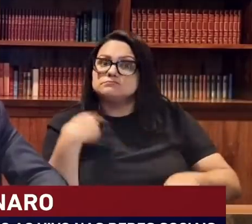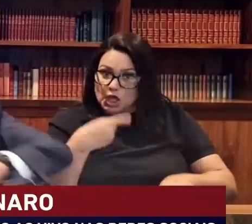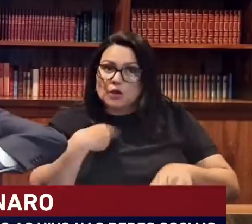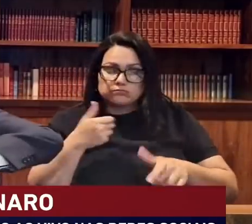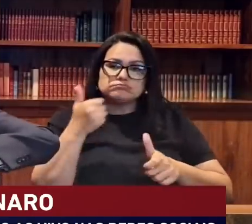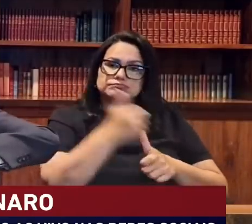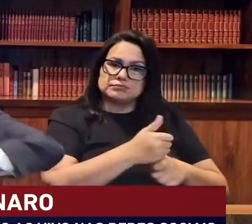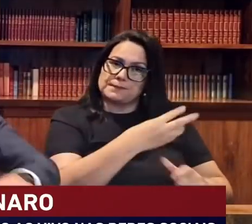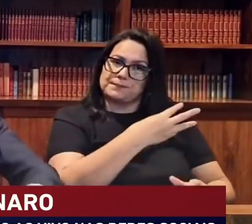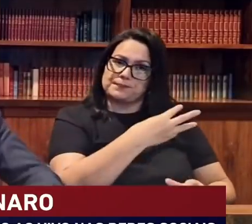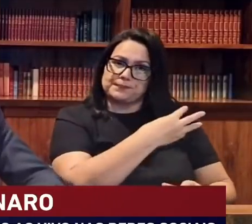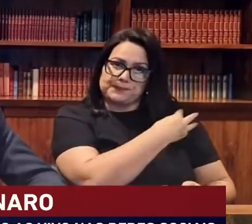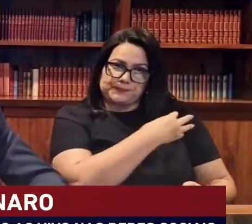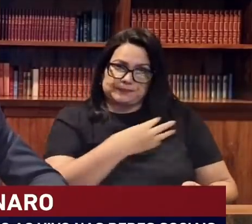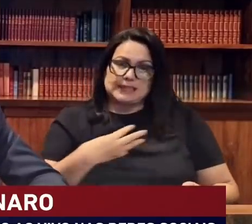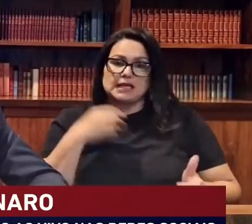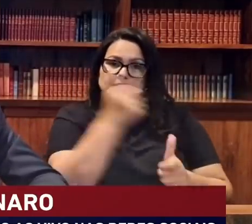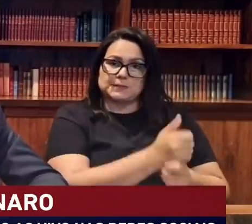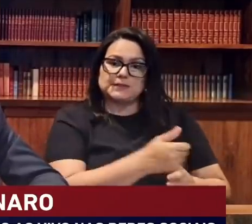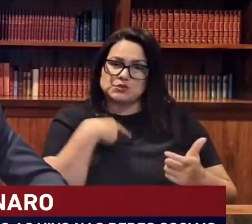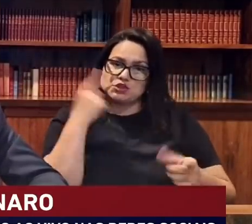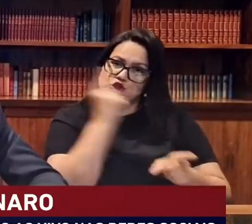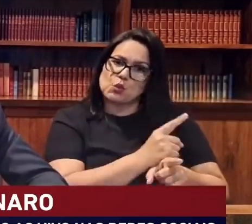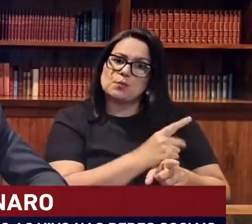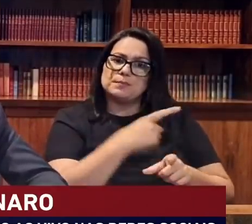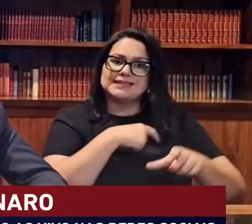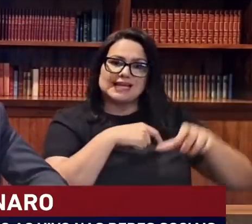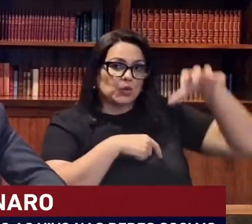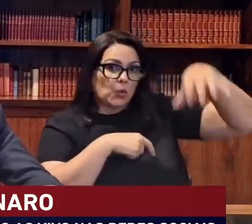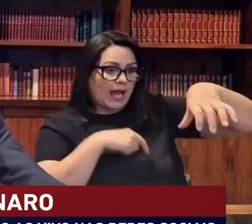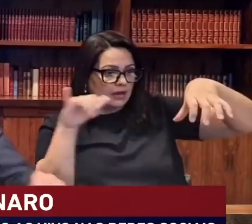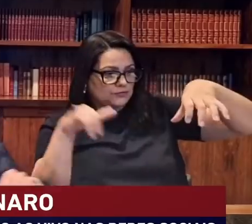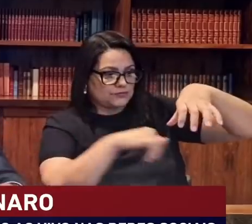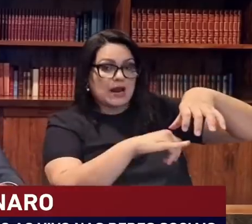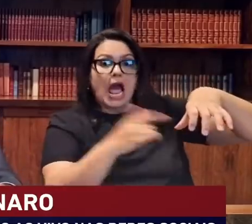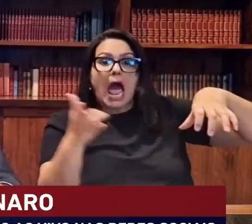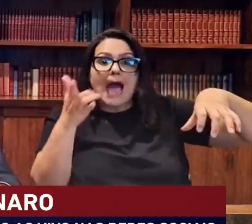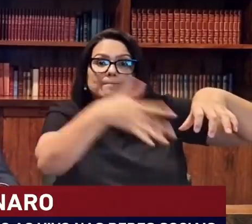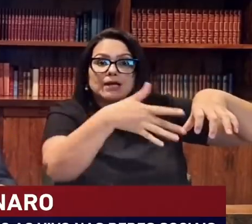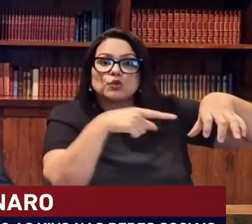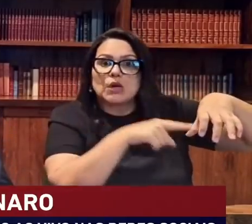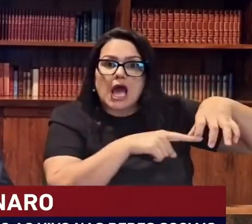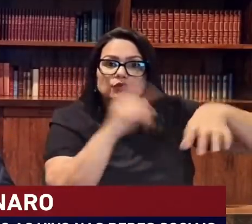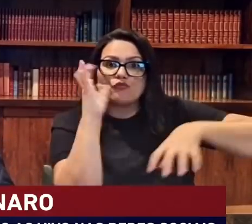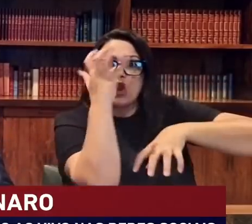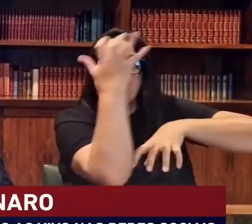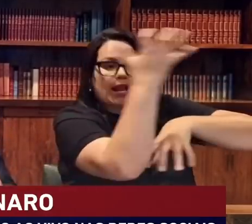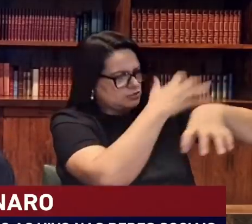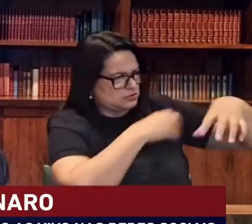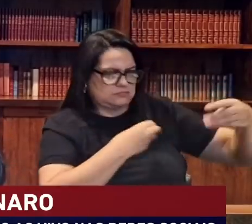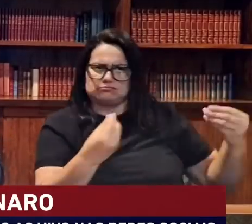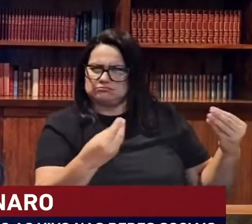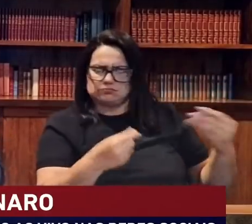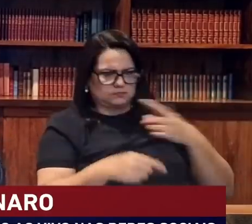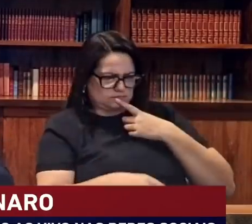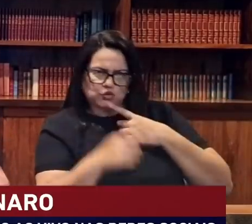FUNAI abandonados em hangares e tinha um na floresta, tá? Abandonado na floresta. E a gente não tinha mais